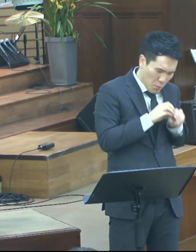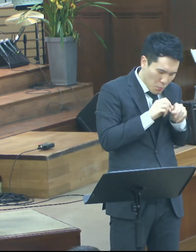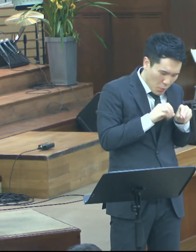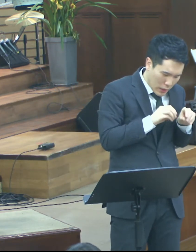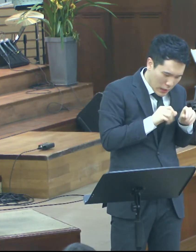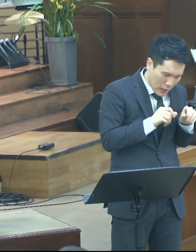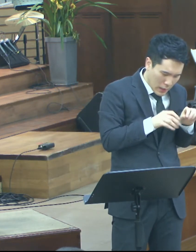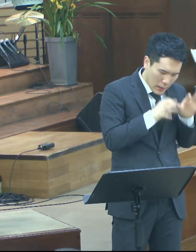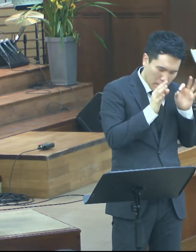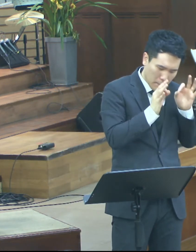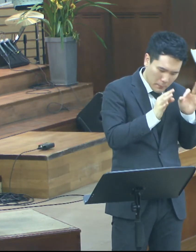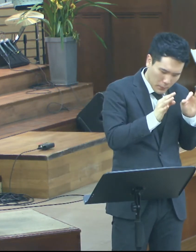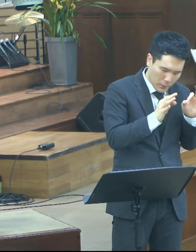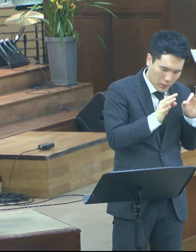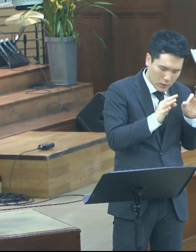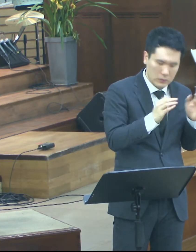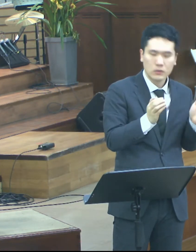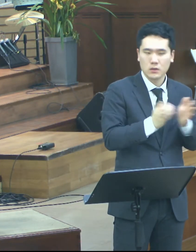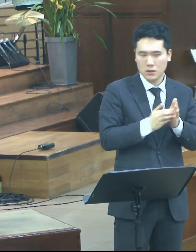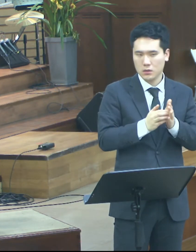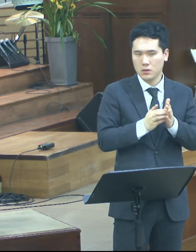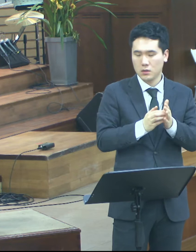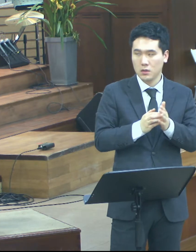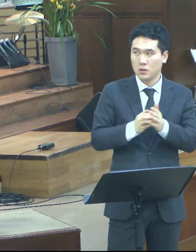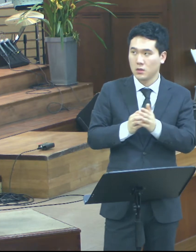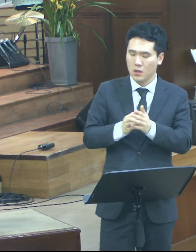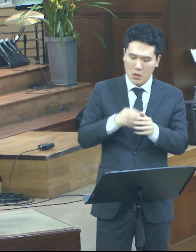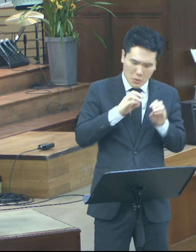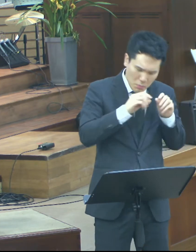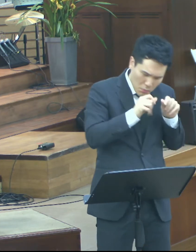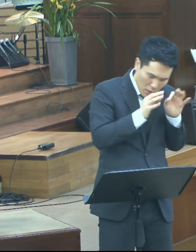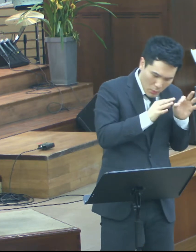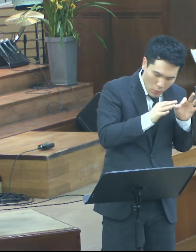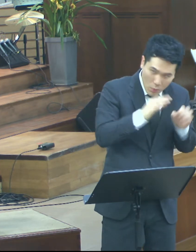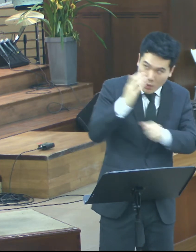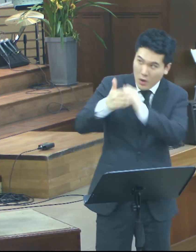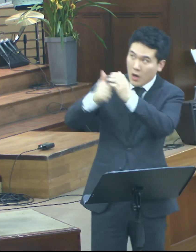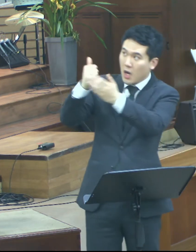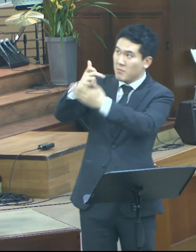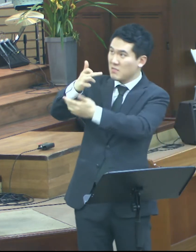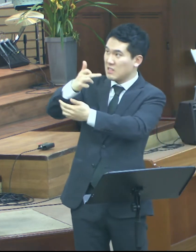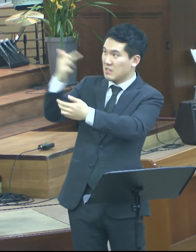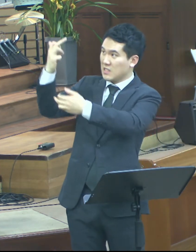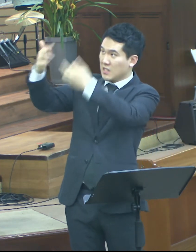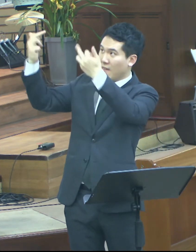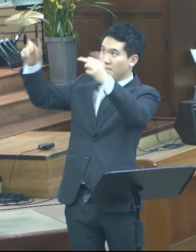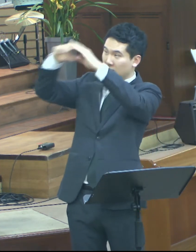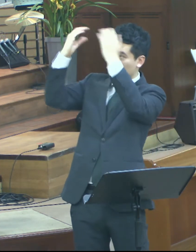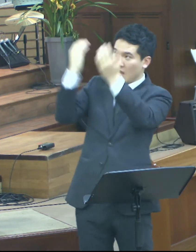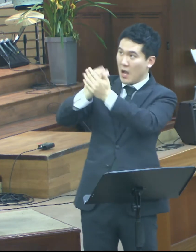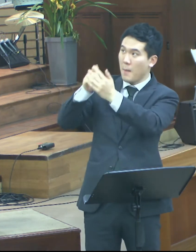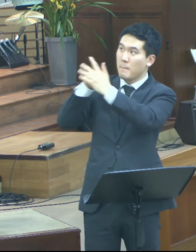그분을 알아가는 게 이미 나는 다 채워졌다, 교만한 거예요. 그렇지 않아요. 하나님을 계속 알아가시기를